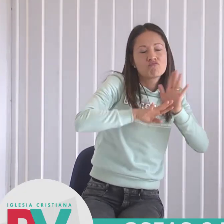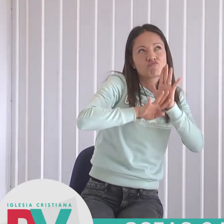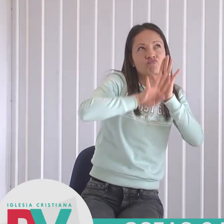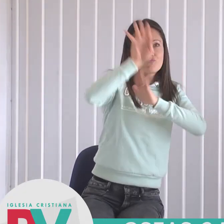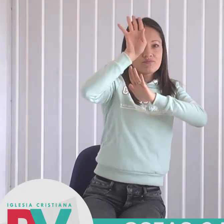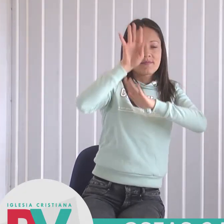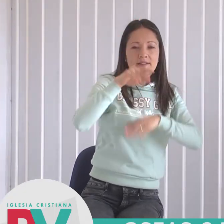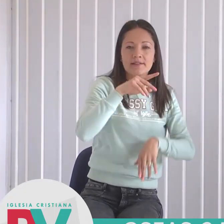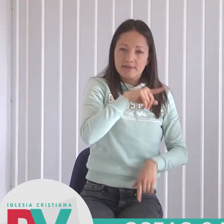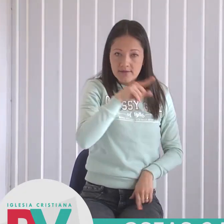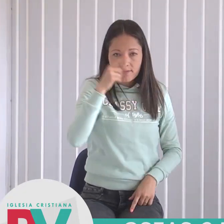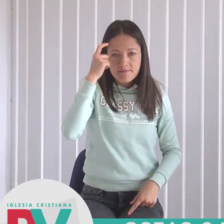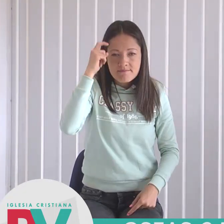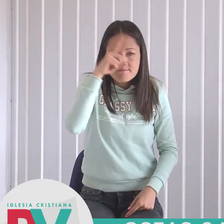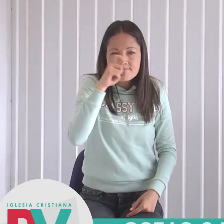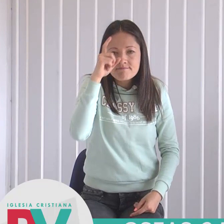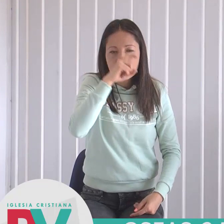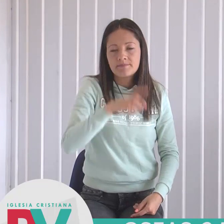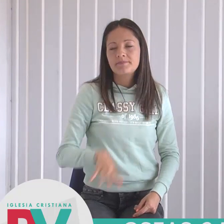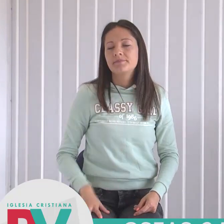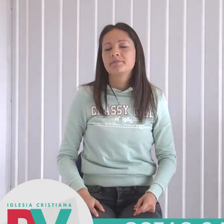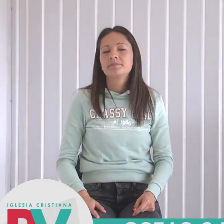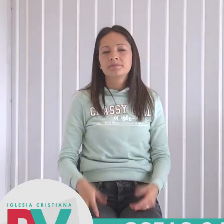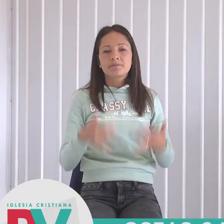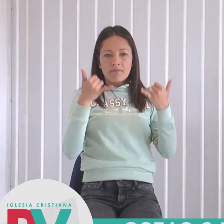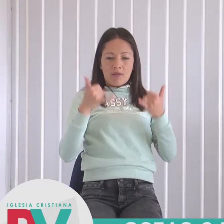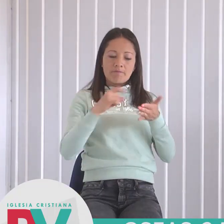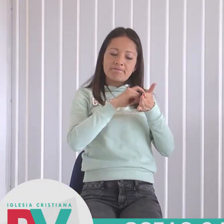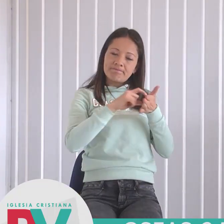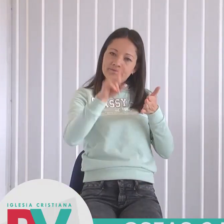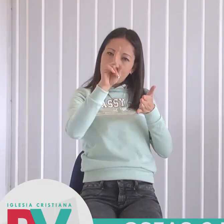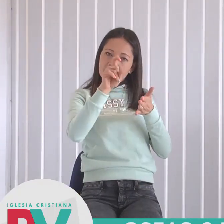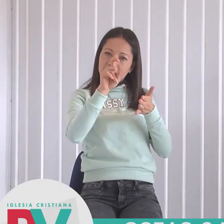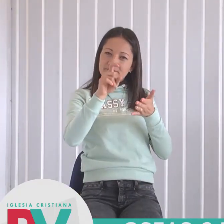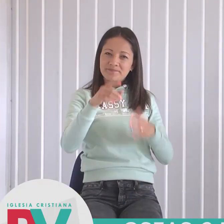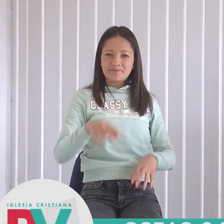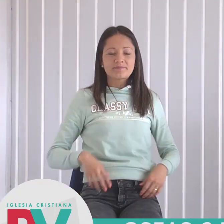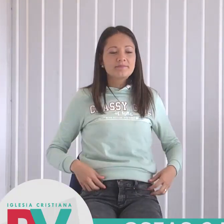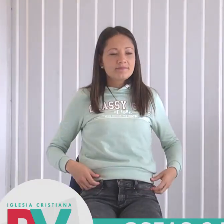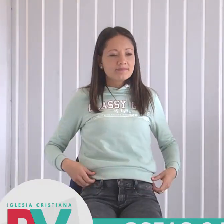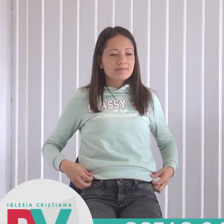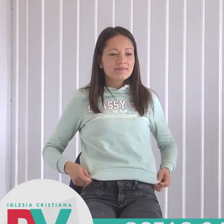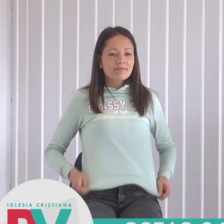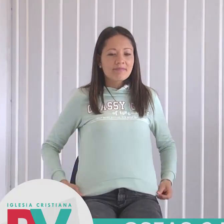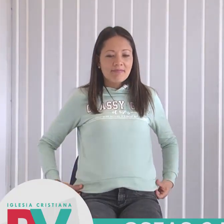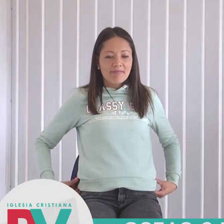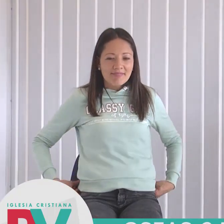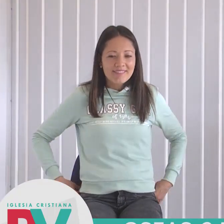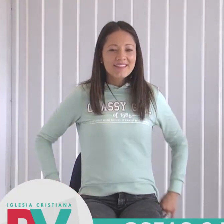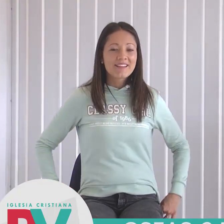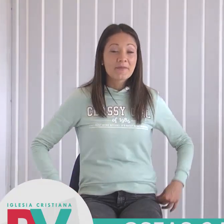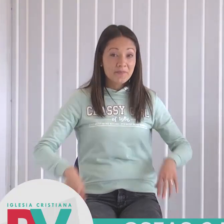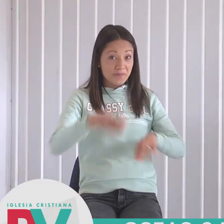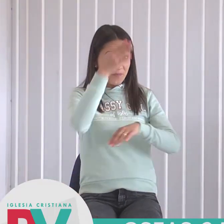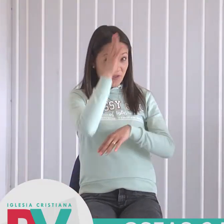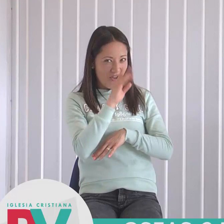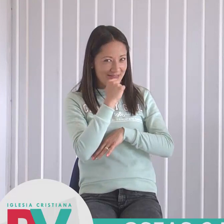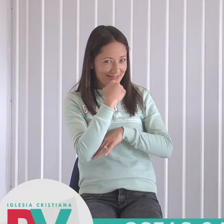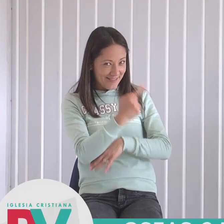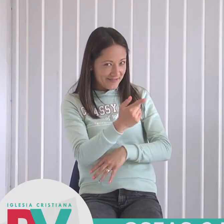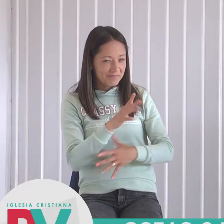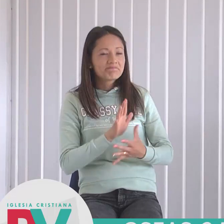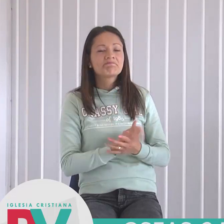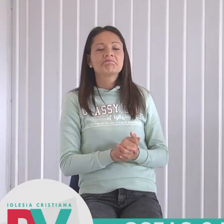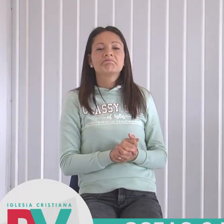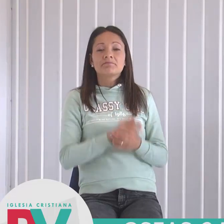dioses. Sigamos leyendo el versículo 6. Ahora Dios dice, mire lo que Dios ya nos mostró. Lo primero que le